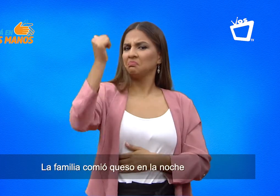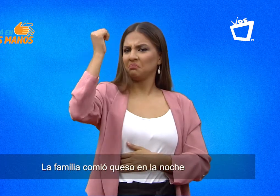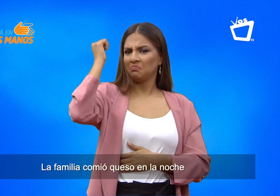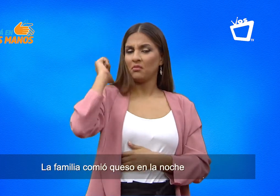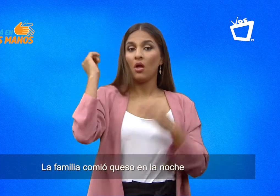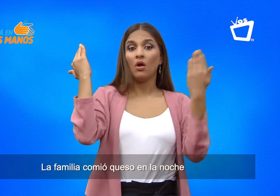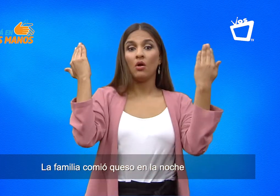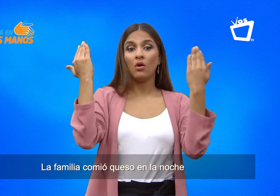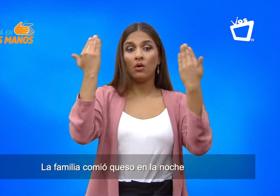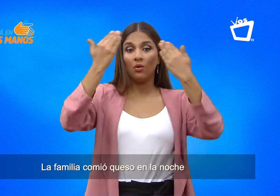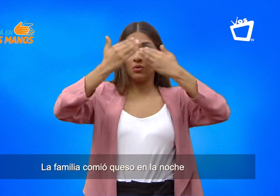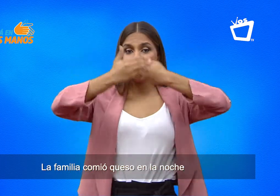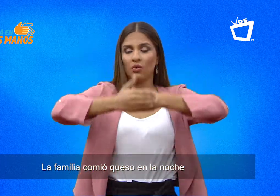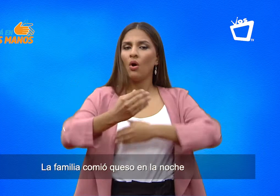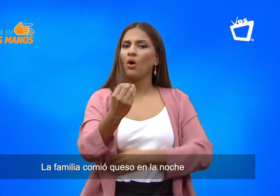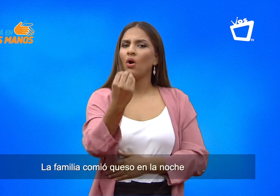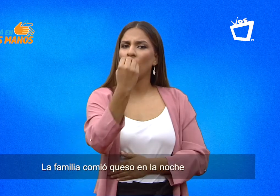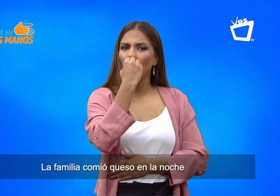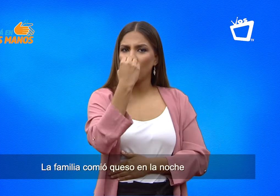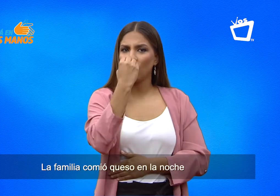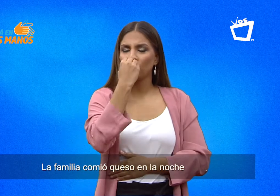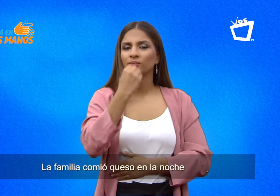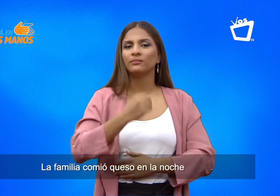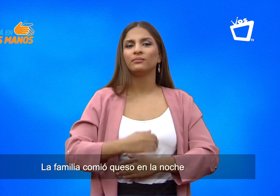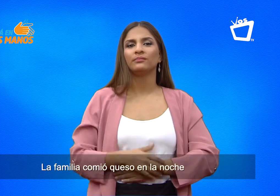La familia comió queso en la noche.